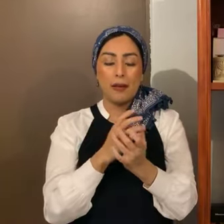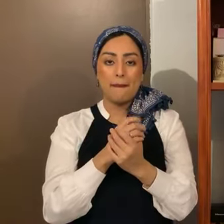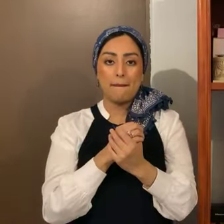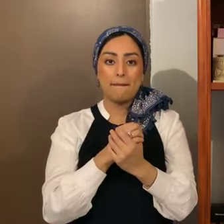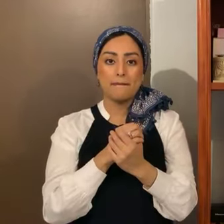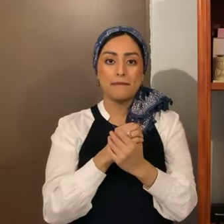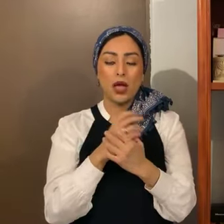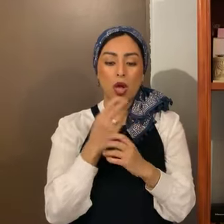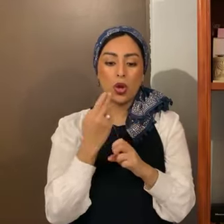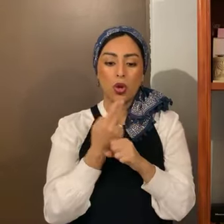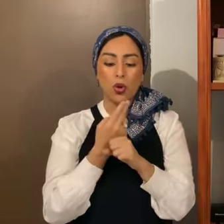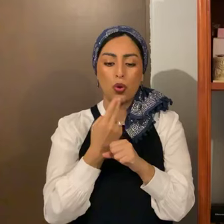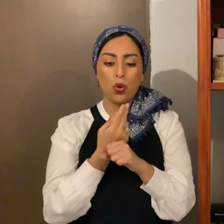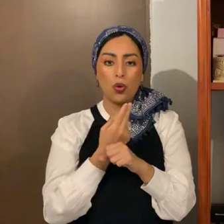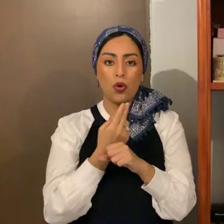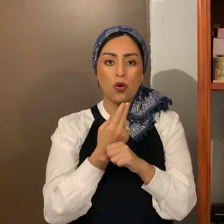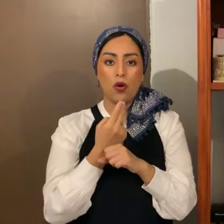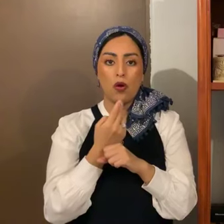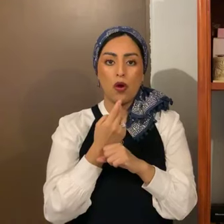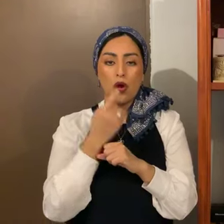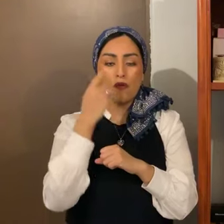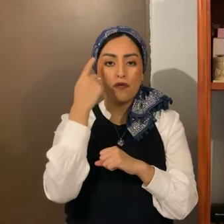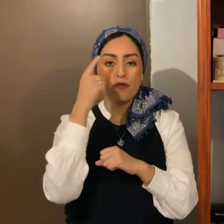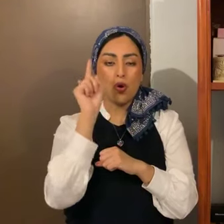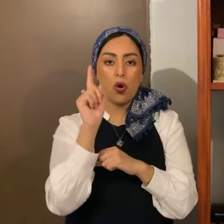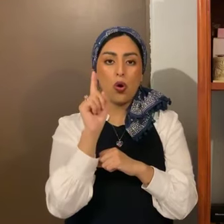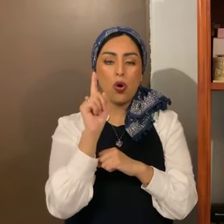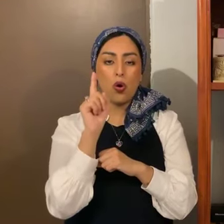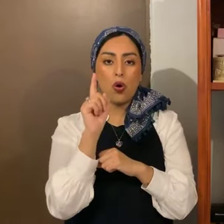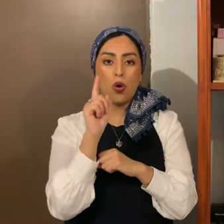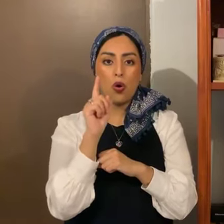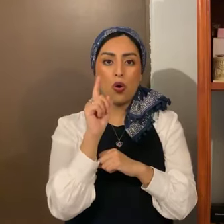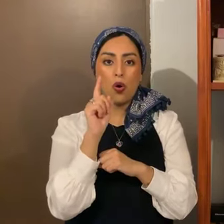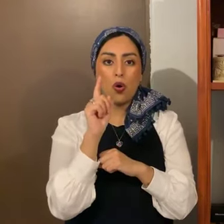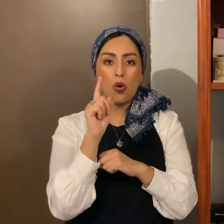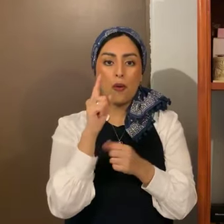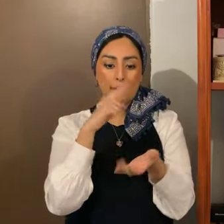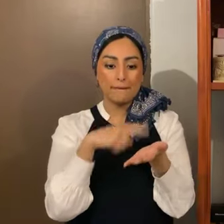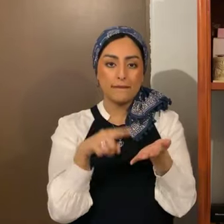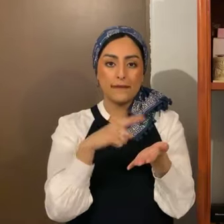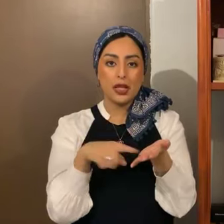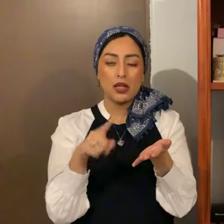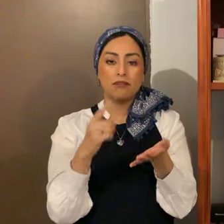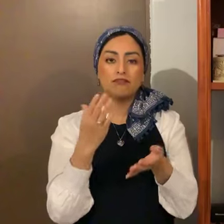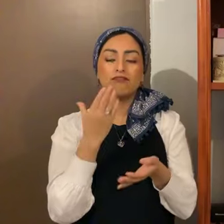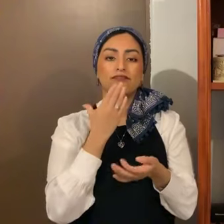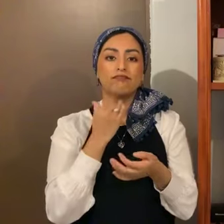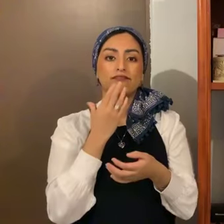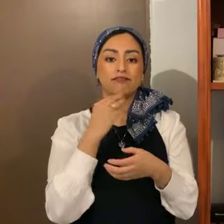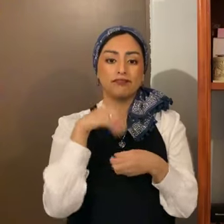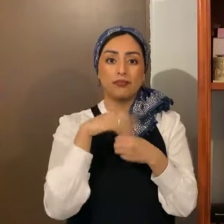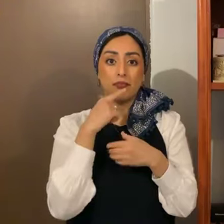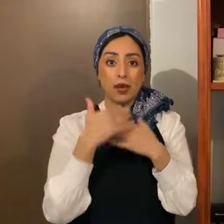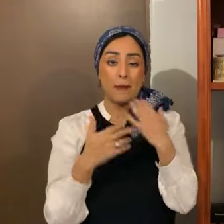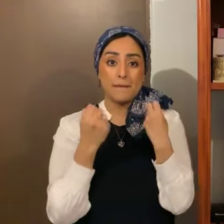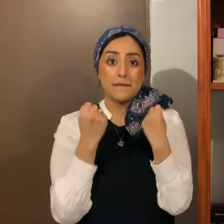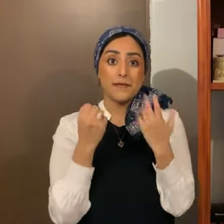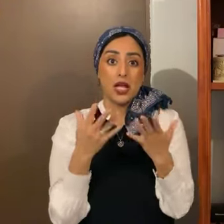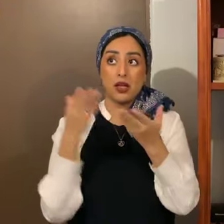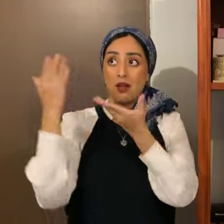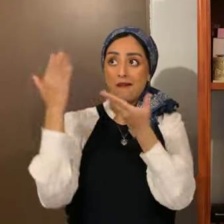son utilizados para, permítame comentarles esto, para checar la glucosa en tu casa, muchos vienen de